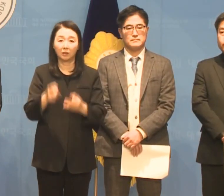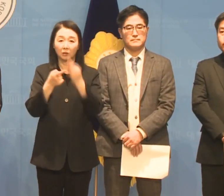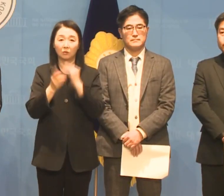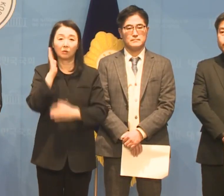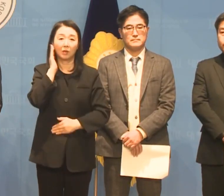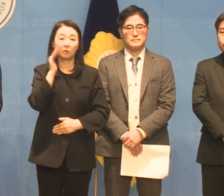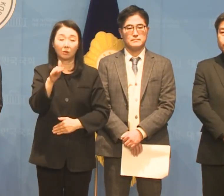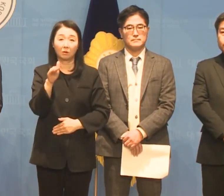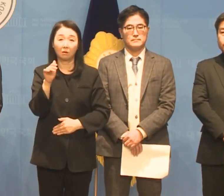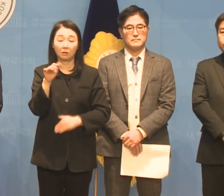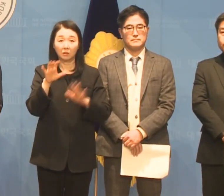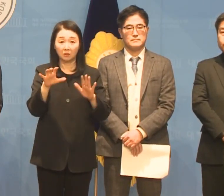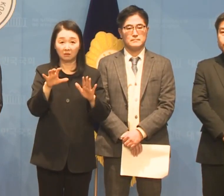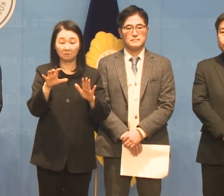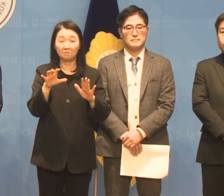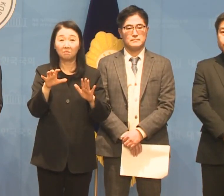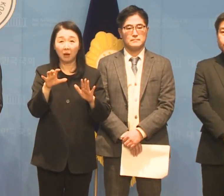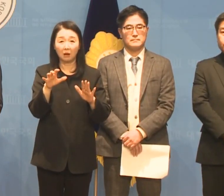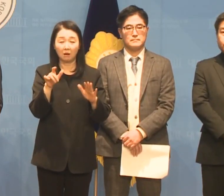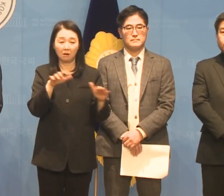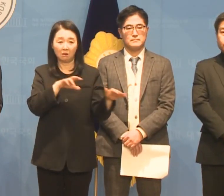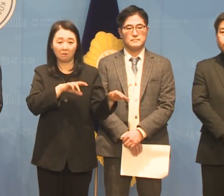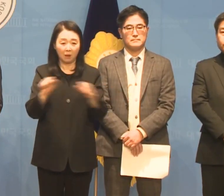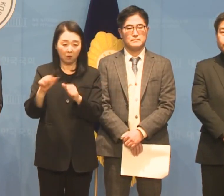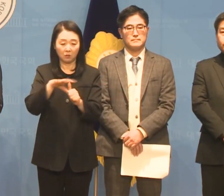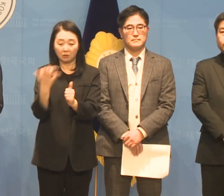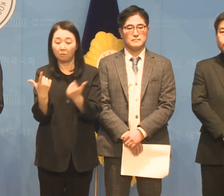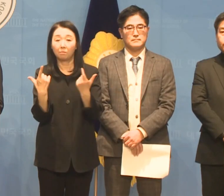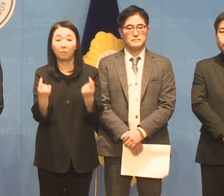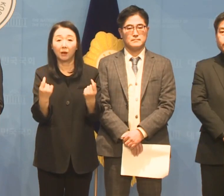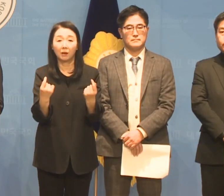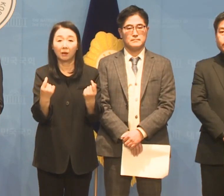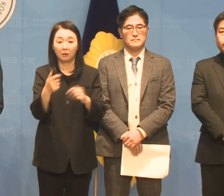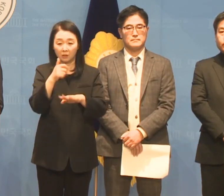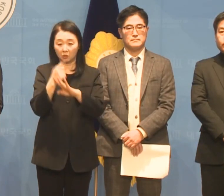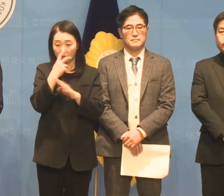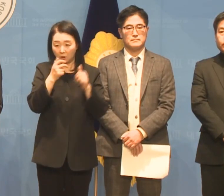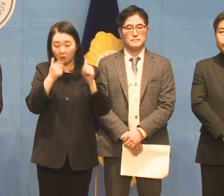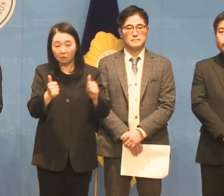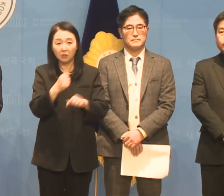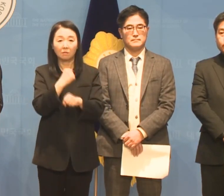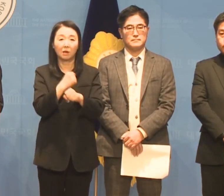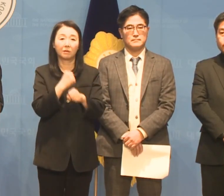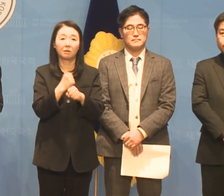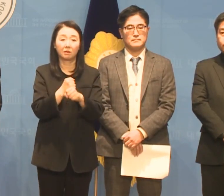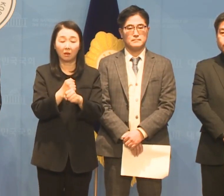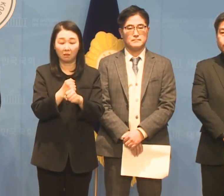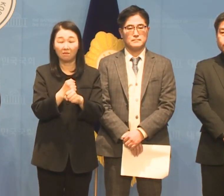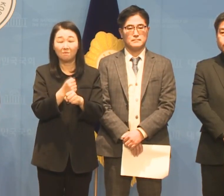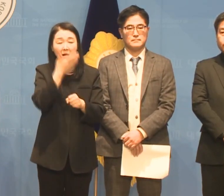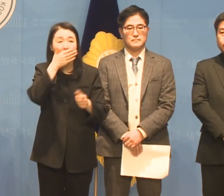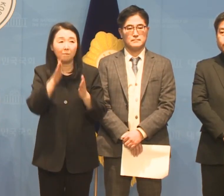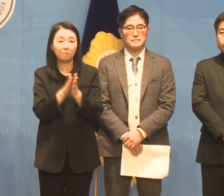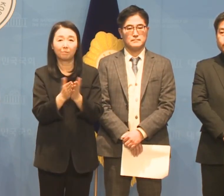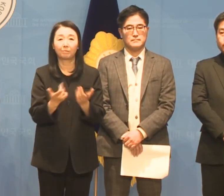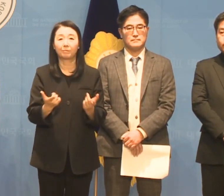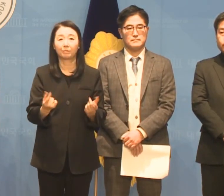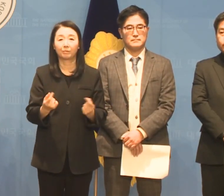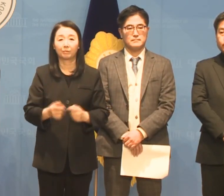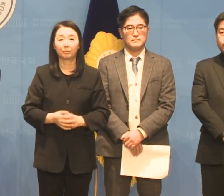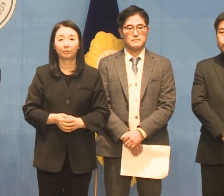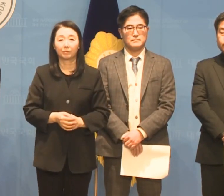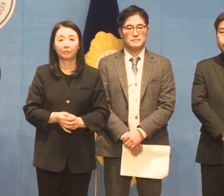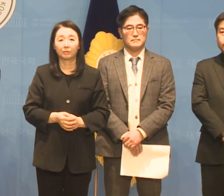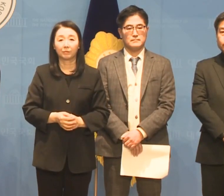바로 석방해 준 것이다 라고 볼 수밖에 없고 결국 검찰이 만들어낸 합작품이다 라고 볼 수밖에